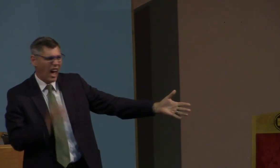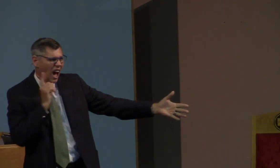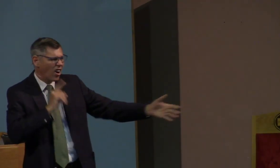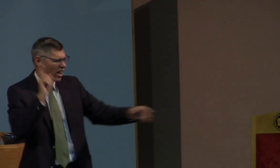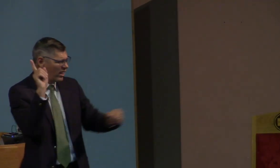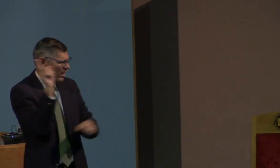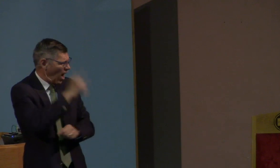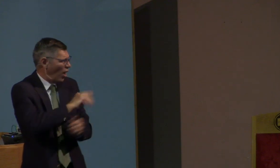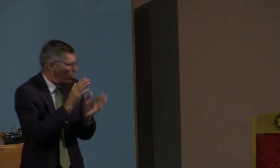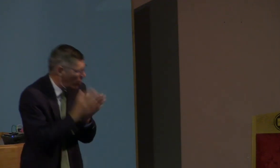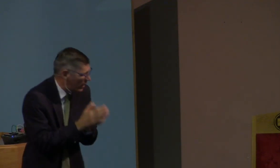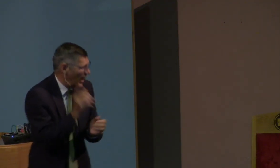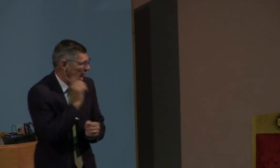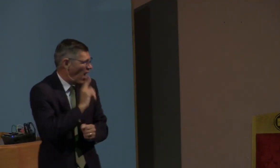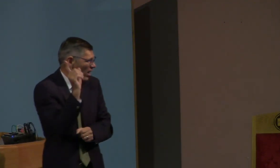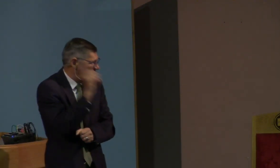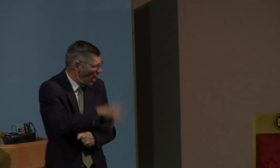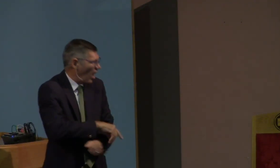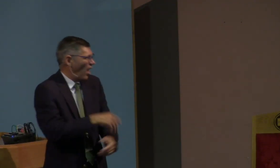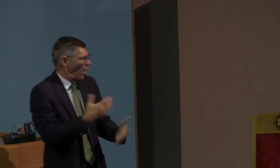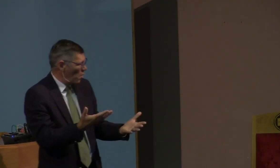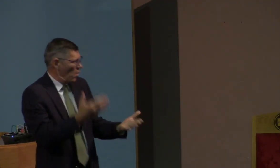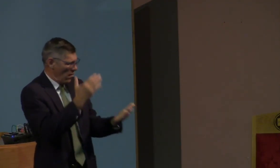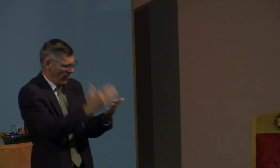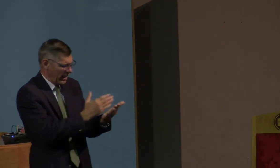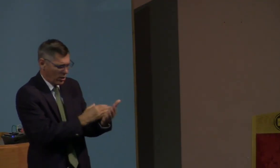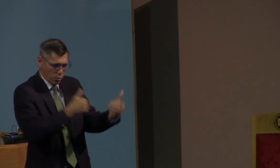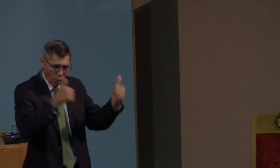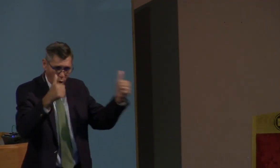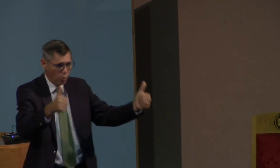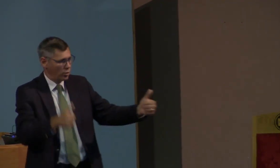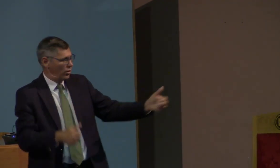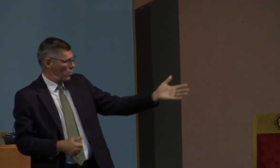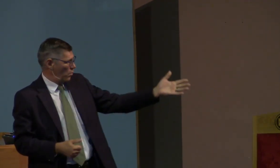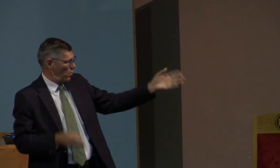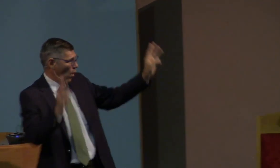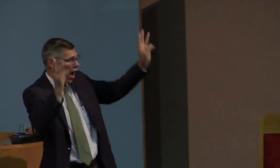elke dag bid, elke dag, wet is so goed, wauw.